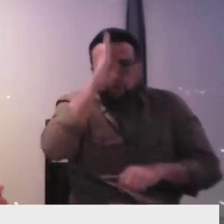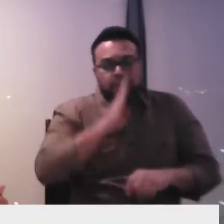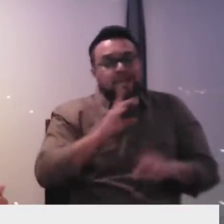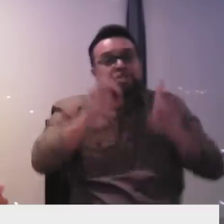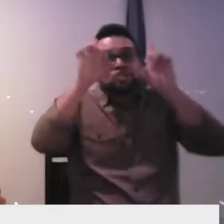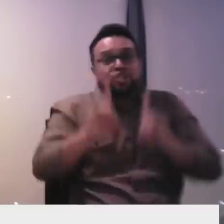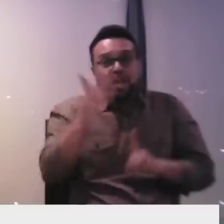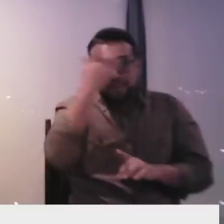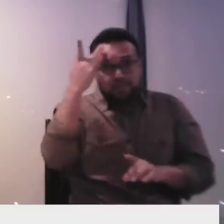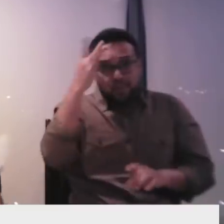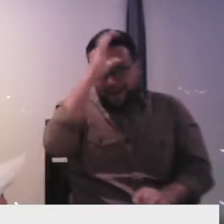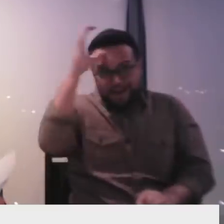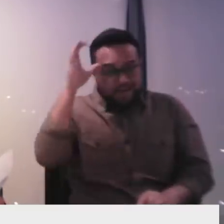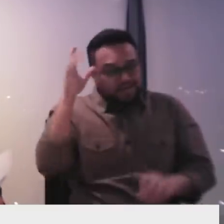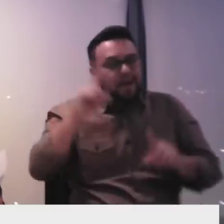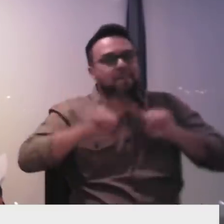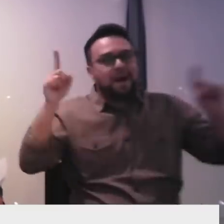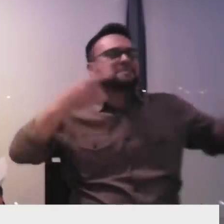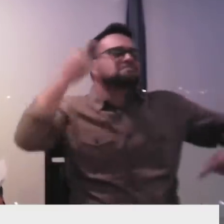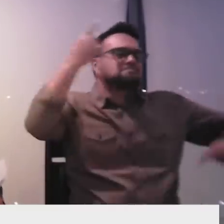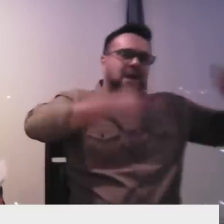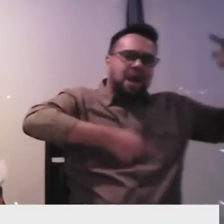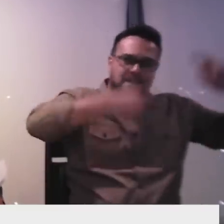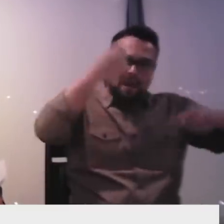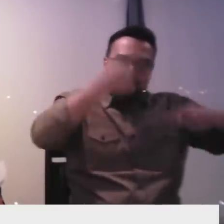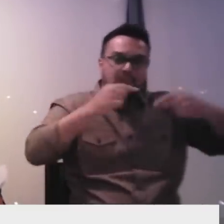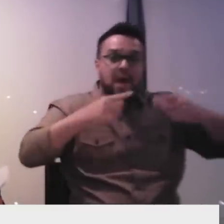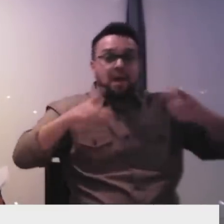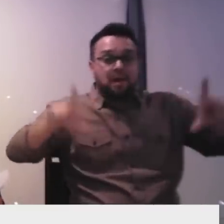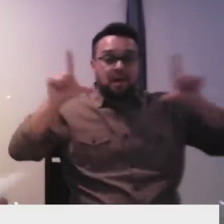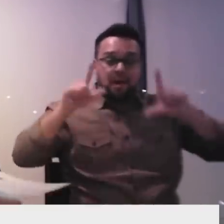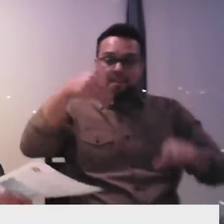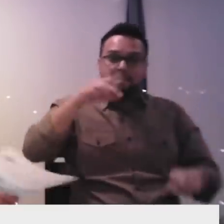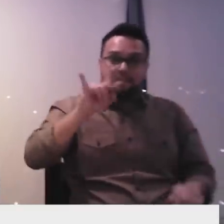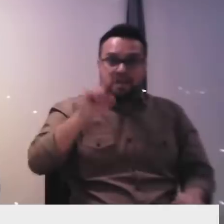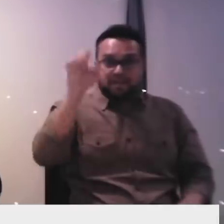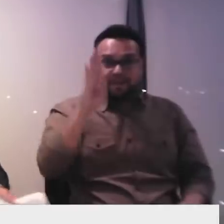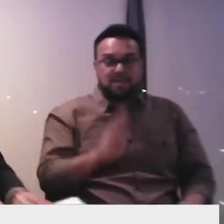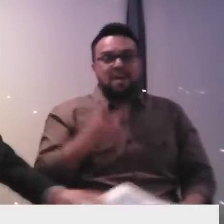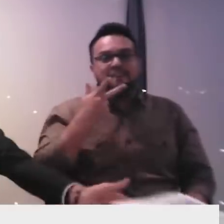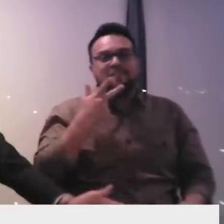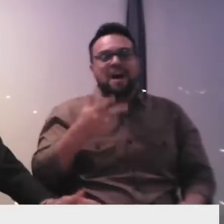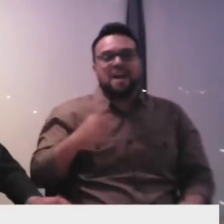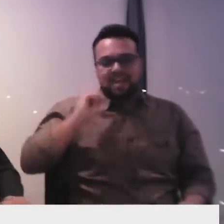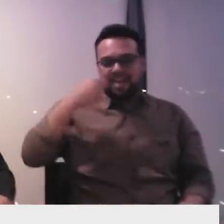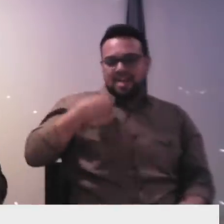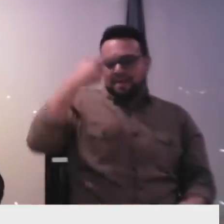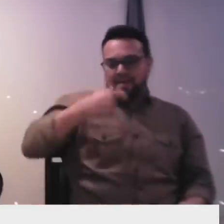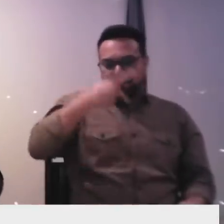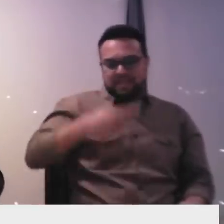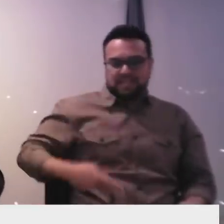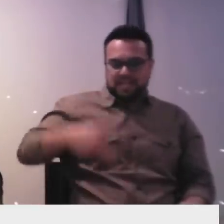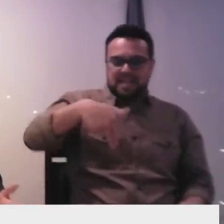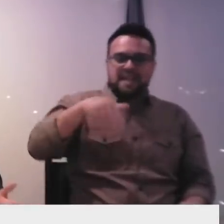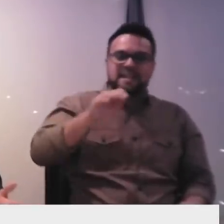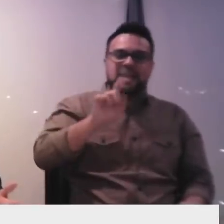consumidor? Mas é uma discussão que a grande mídia brasileira leva como o presidente é negacionista. Eu